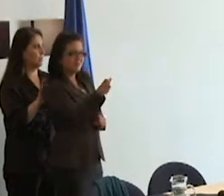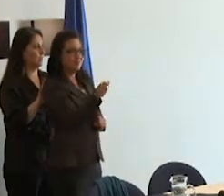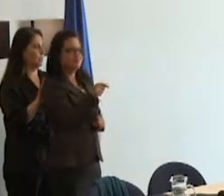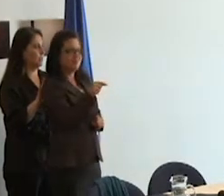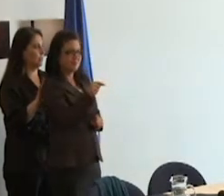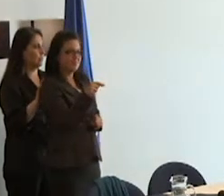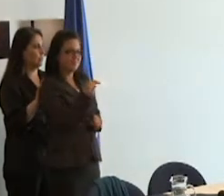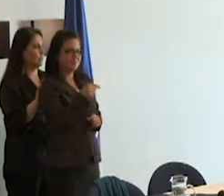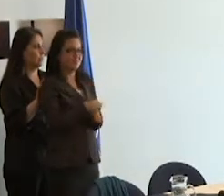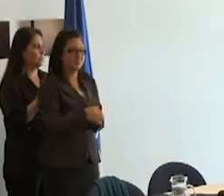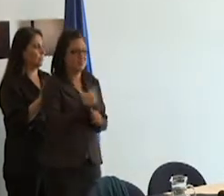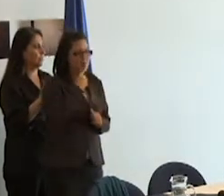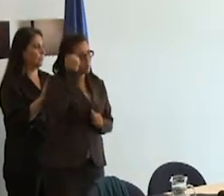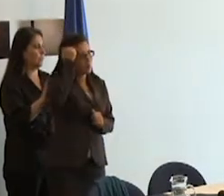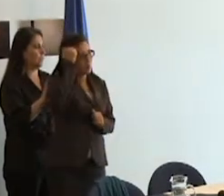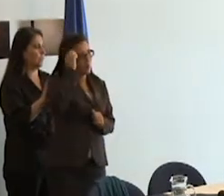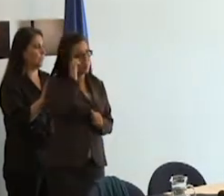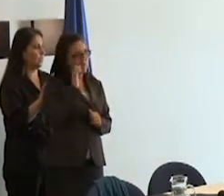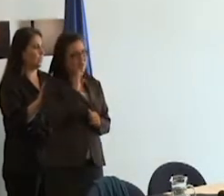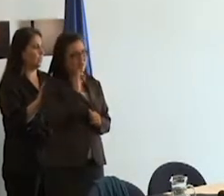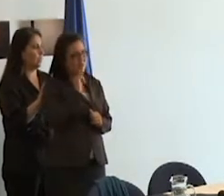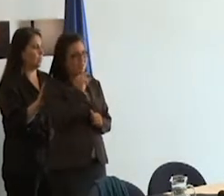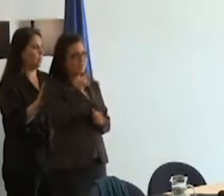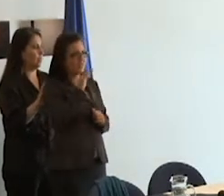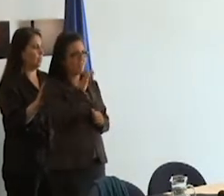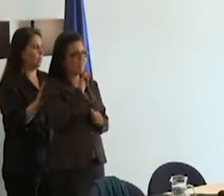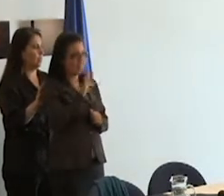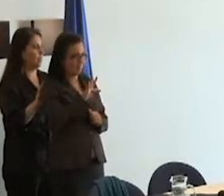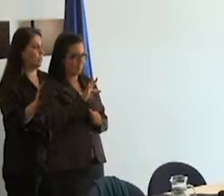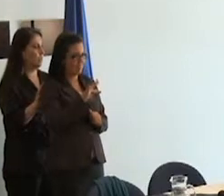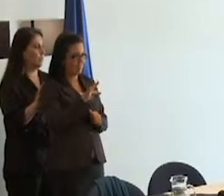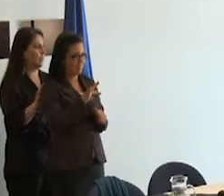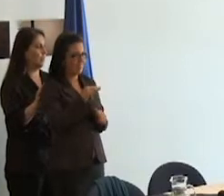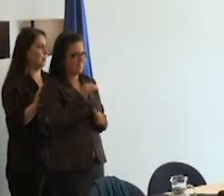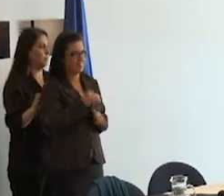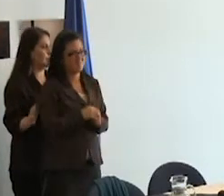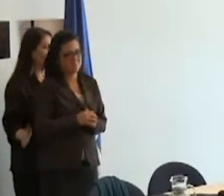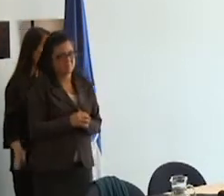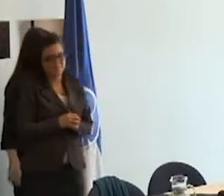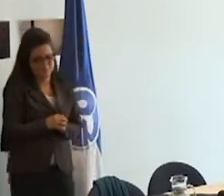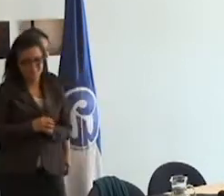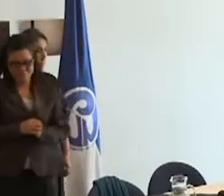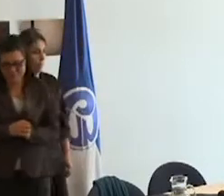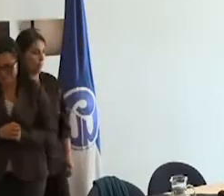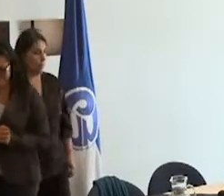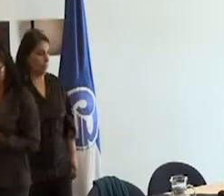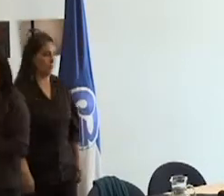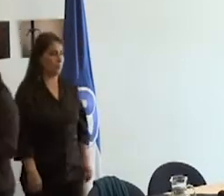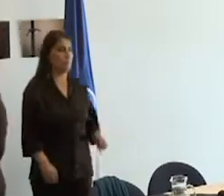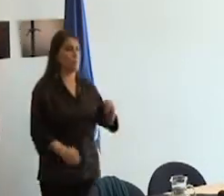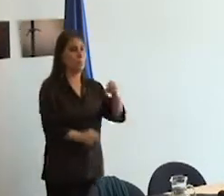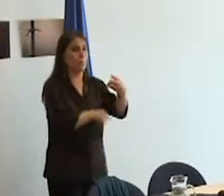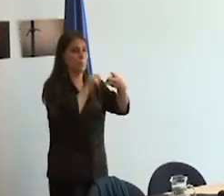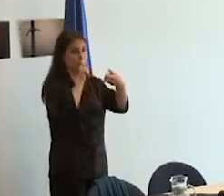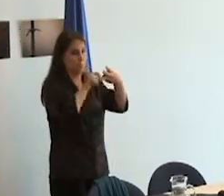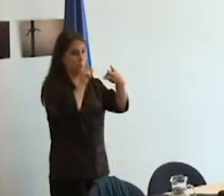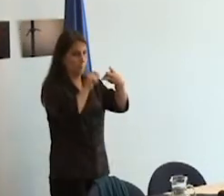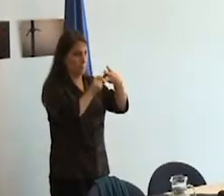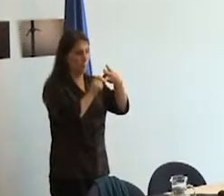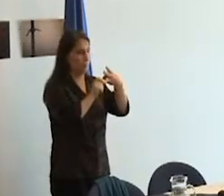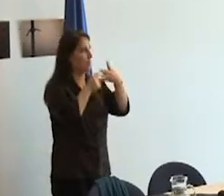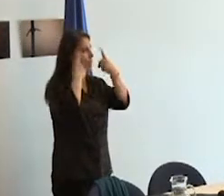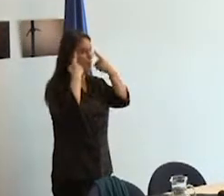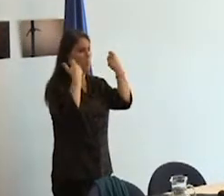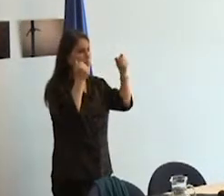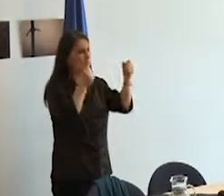lo menciona la profesora Elizabeth Castillo en su texto Educar a los Otros. Tercer punto, la